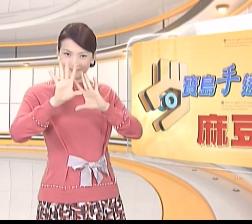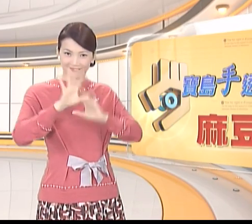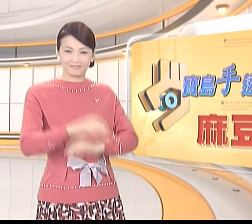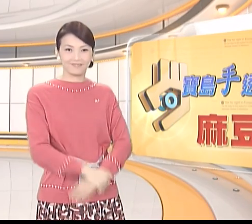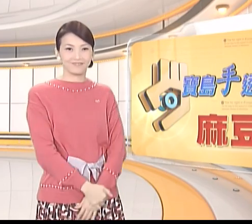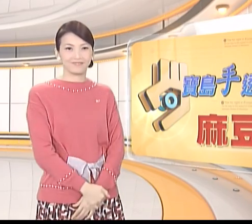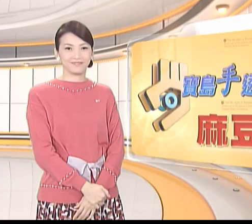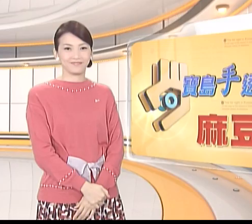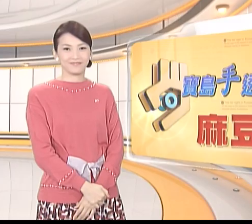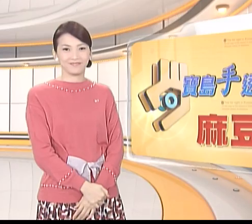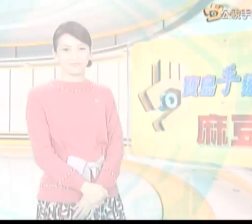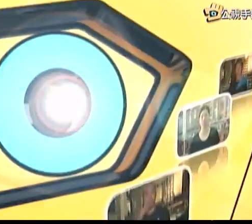笔法。